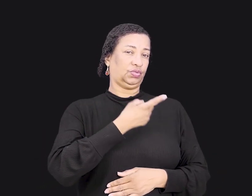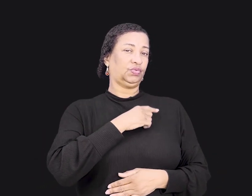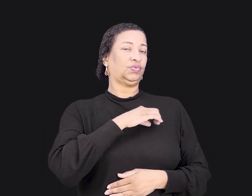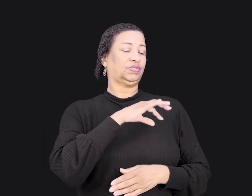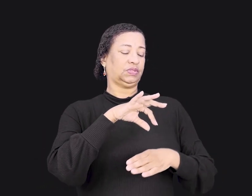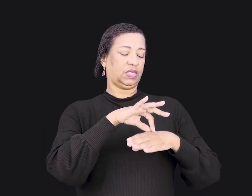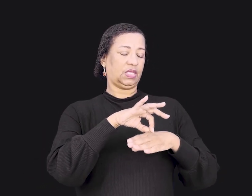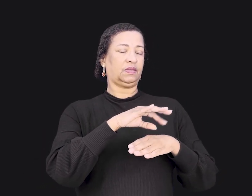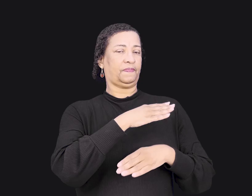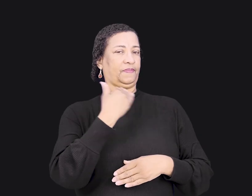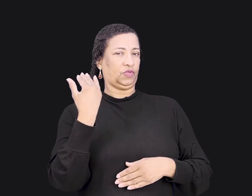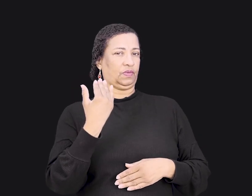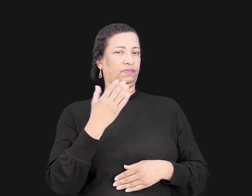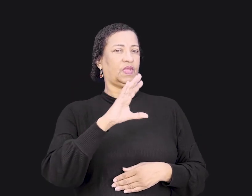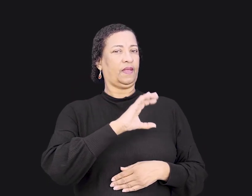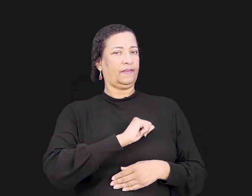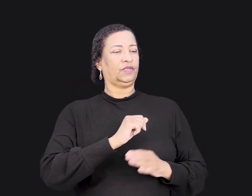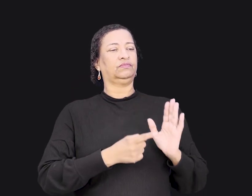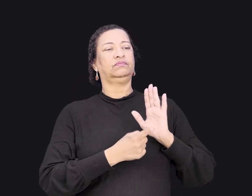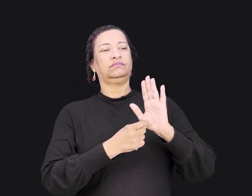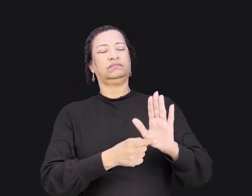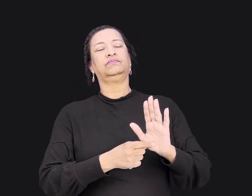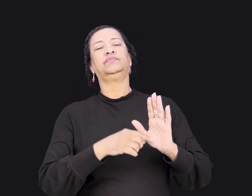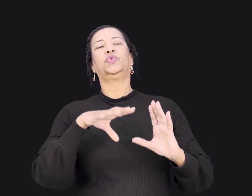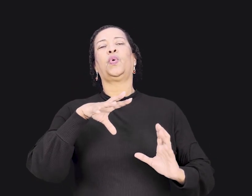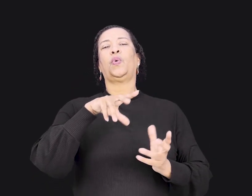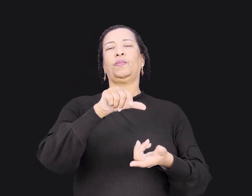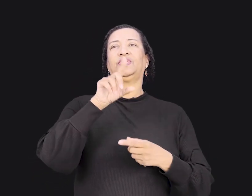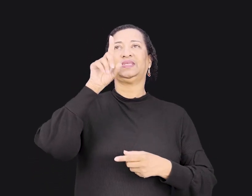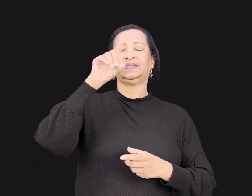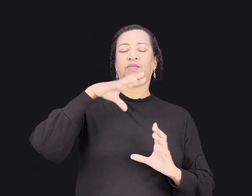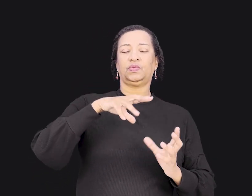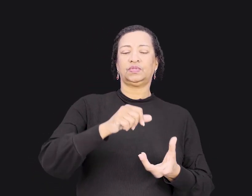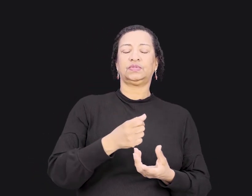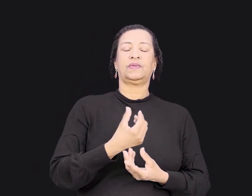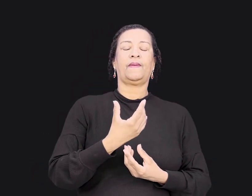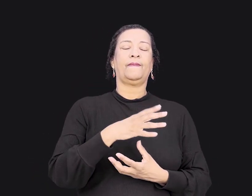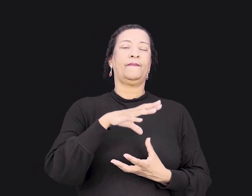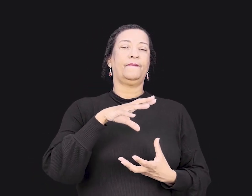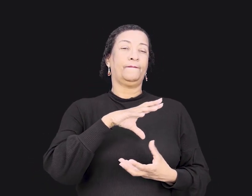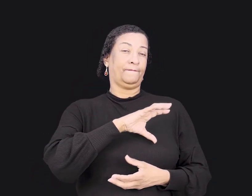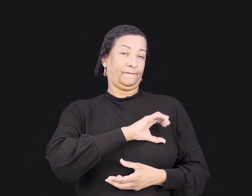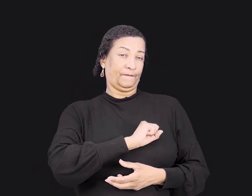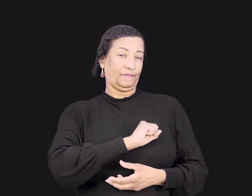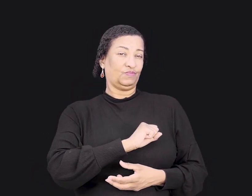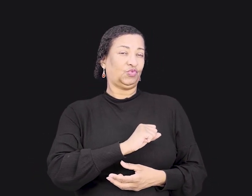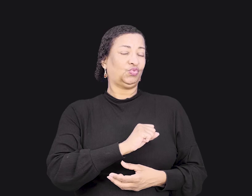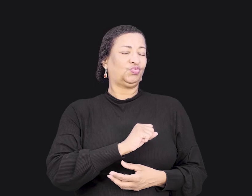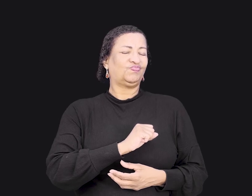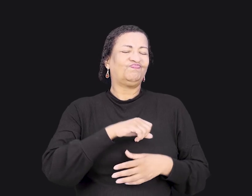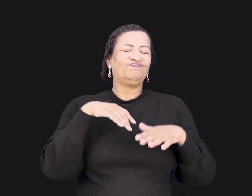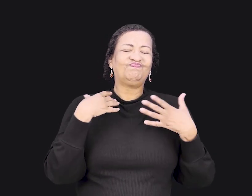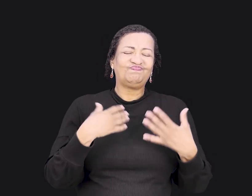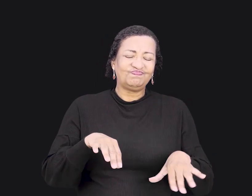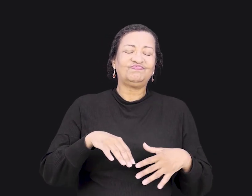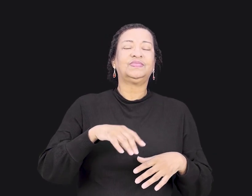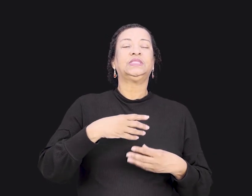Amando-nos, mostramos ao mundo que, porque Deus amou o mundo de tal maneira, deu seu Filho unigênito, para que todo aquele que nele crer